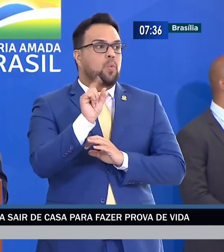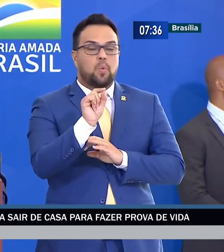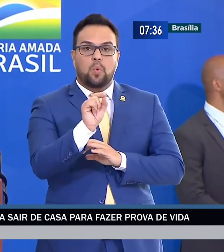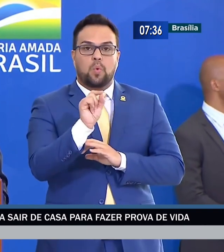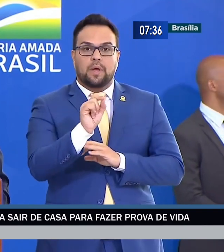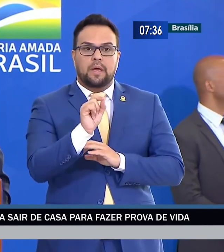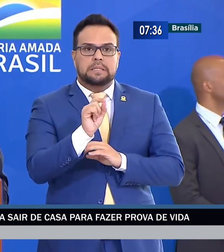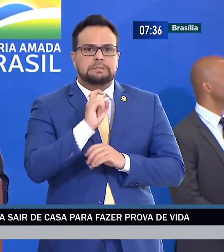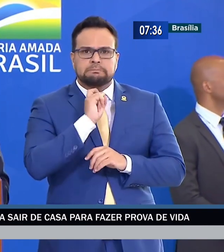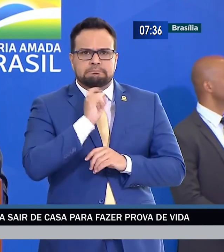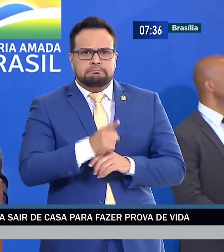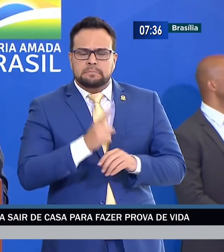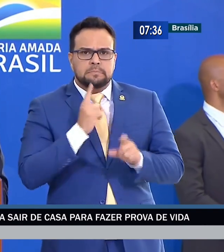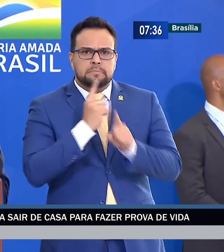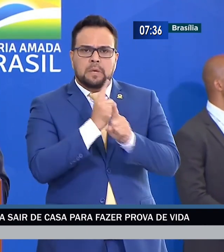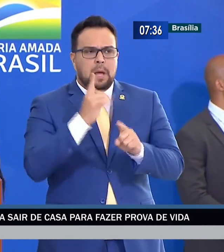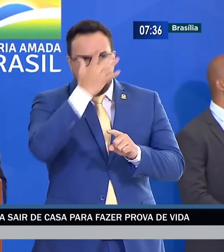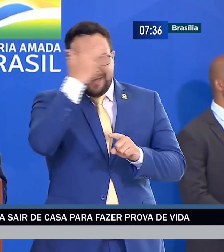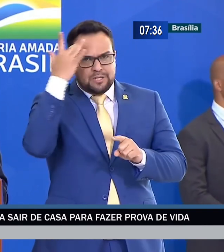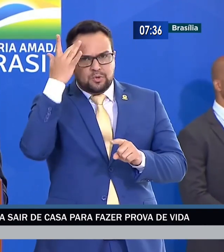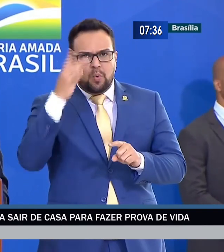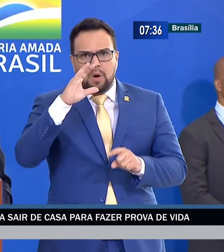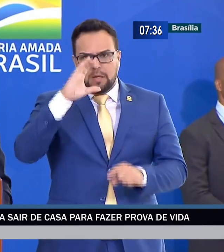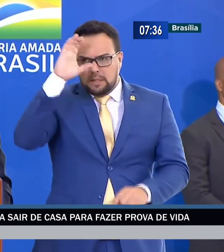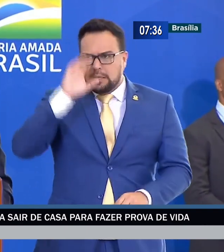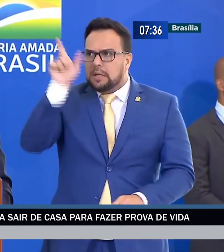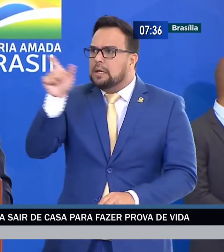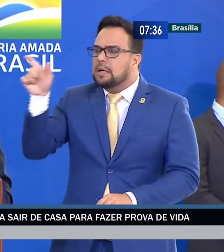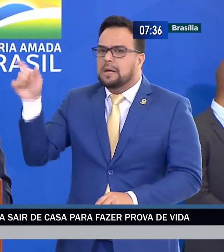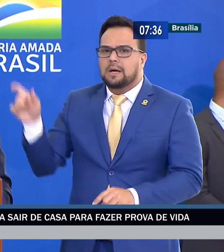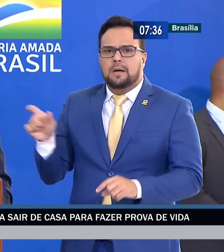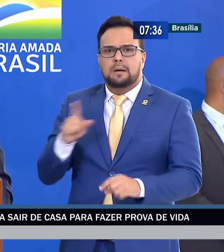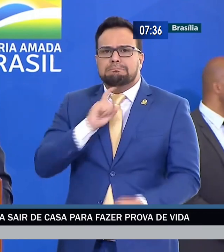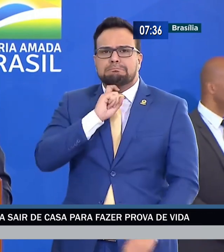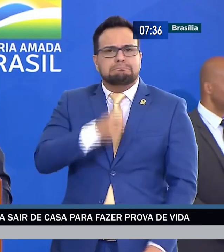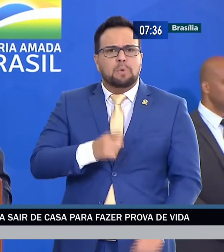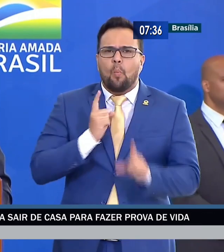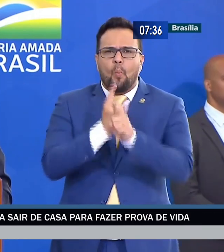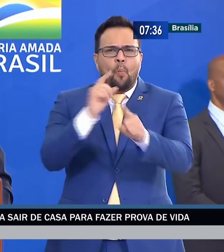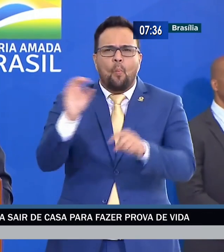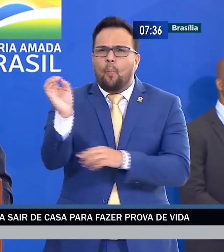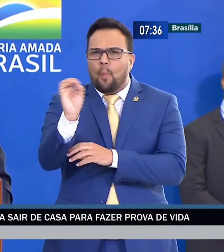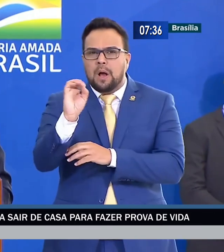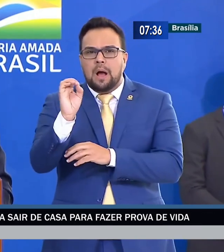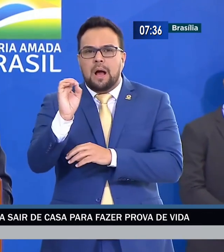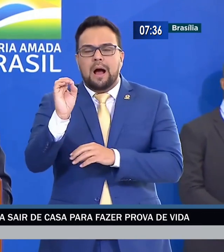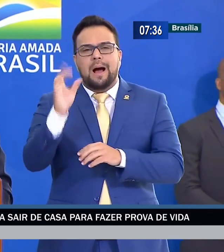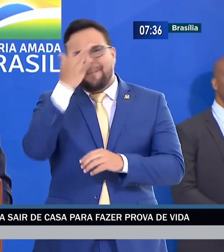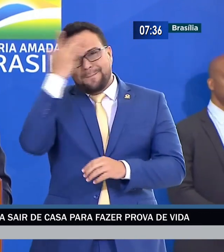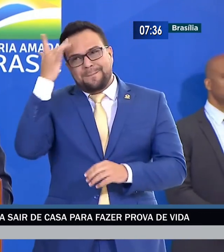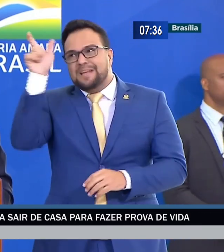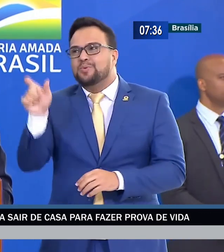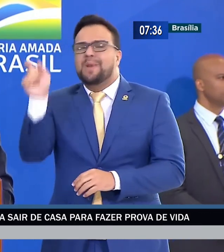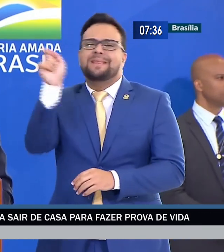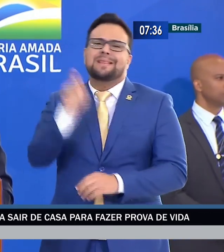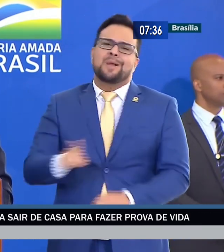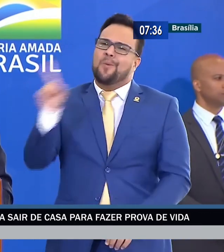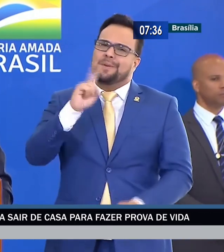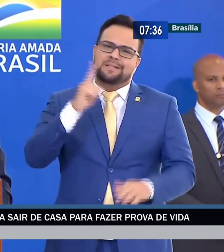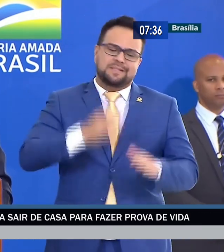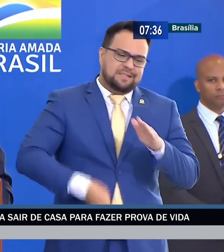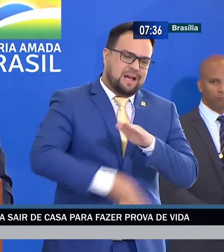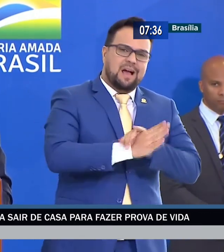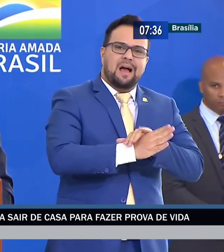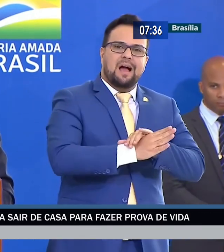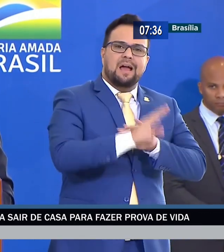não encontrarmos o movimento do cidadão em nenhuma dessas bases mesmo assim o cidadão não vai precisar sair de casa